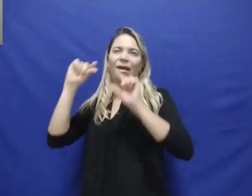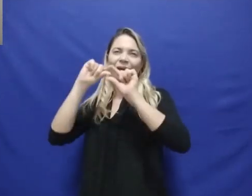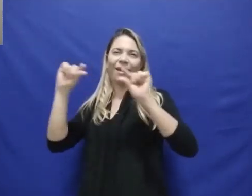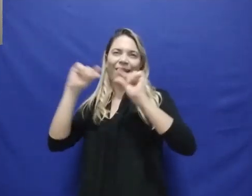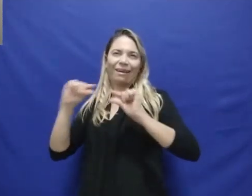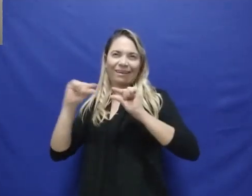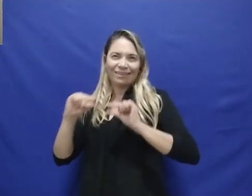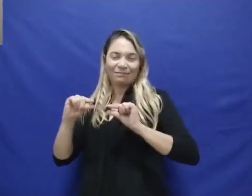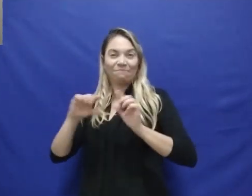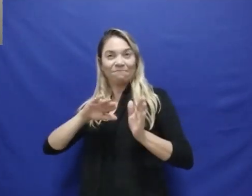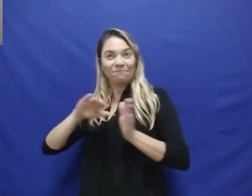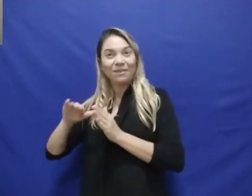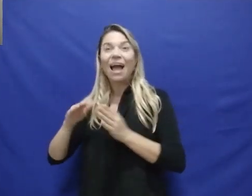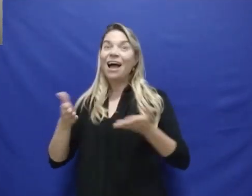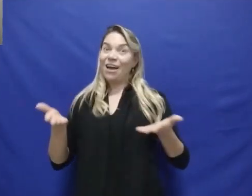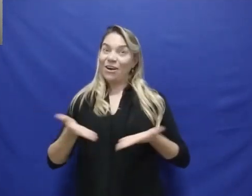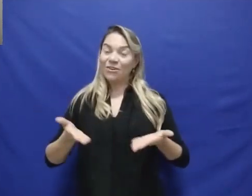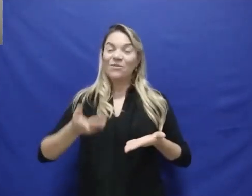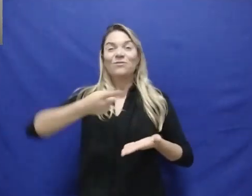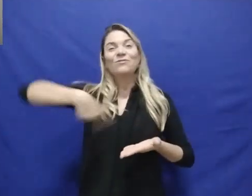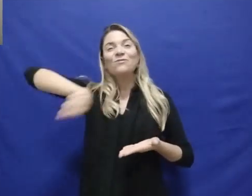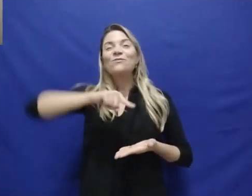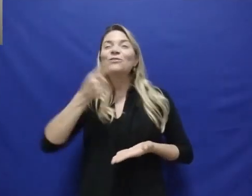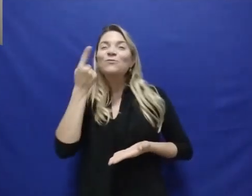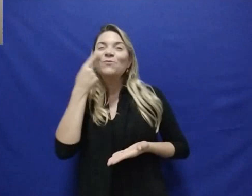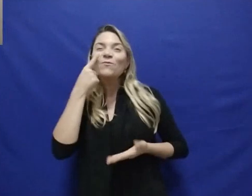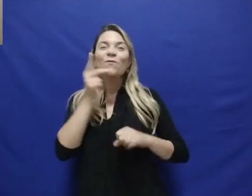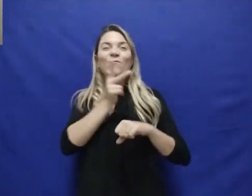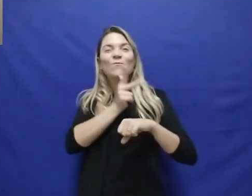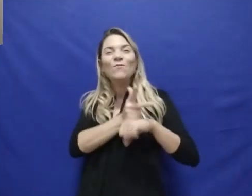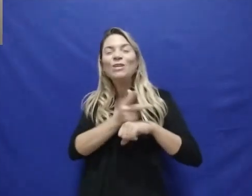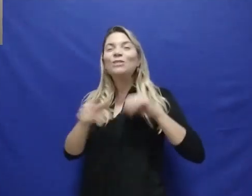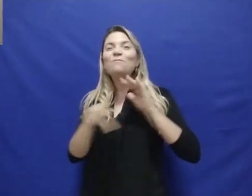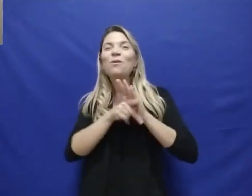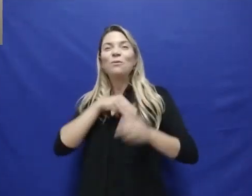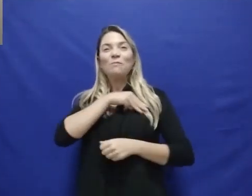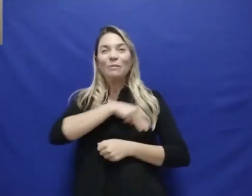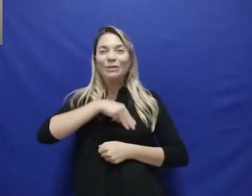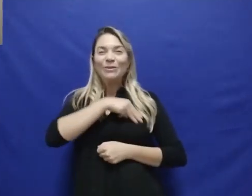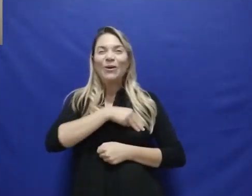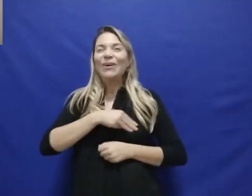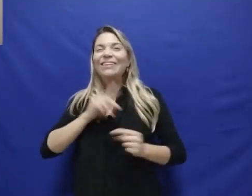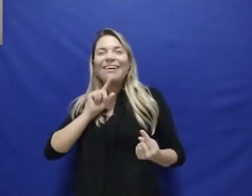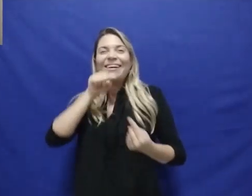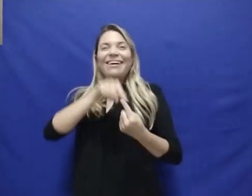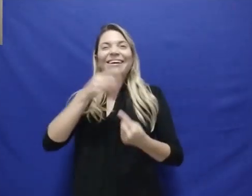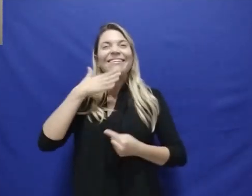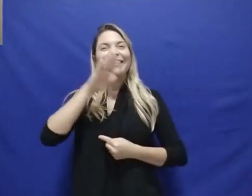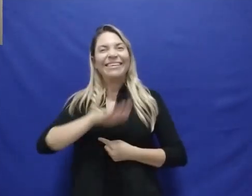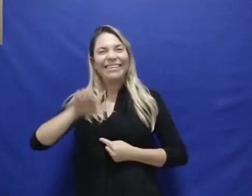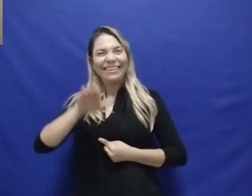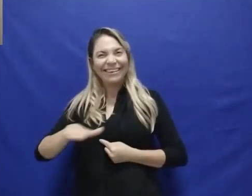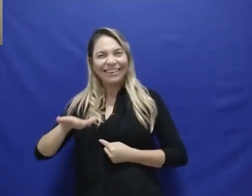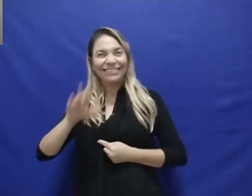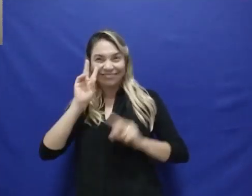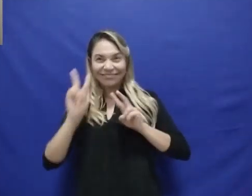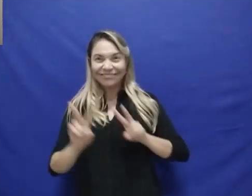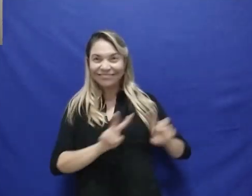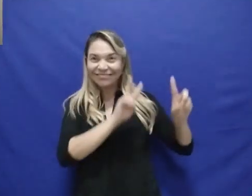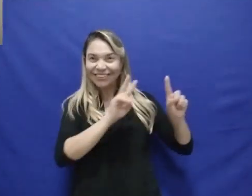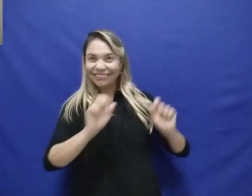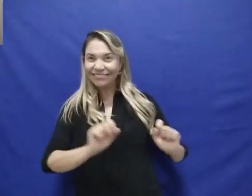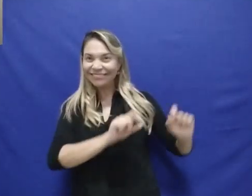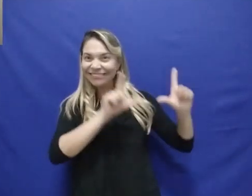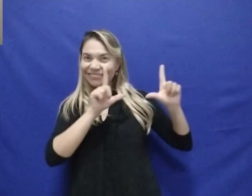vídeo missionário, especialmente pensado para as crianças. Então vamos acompanhar esse vídeo enquanto dedicamos ao